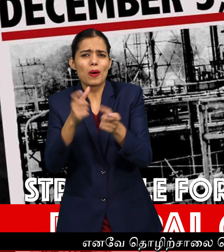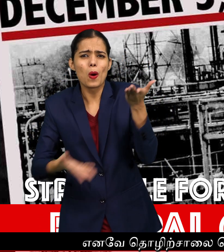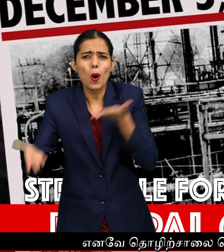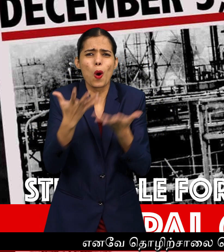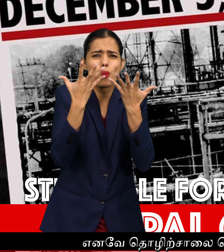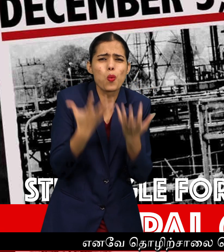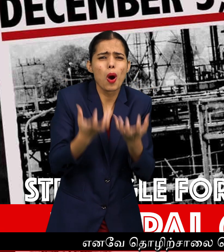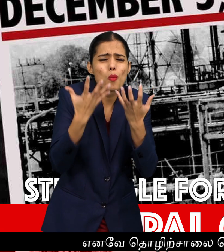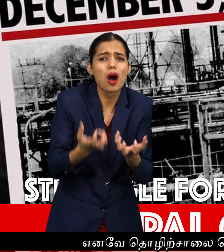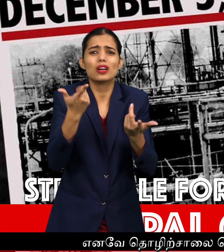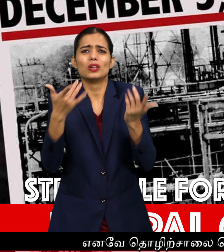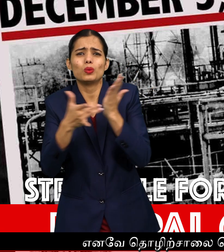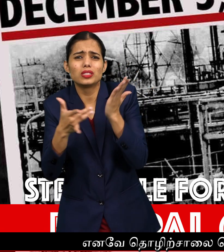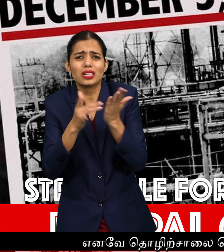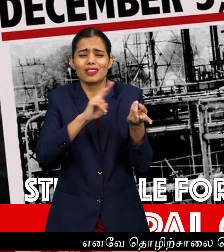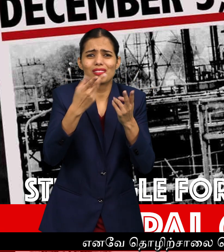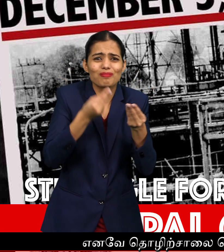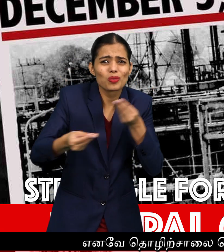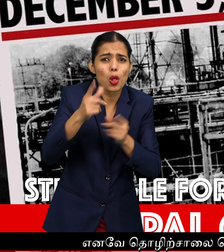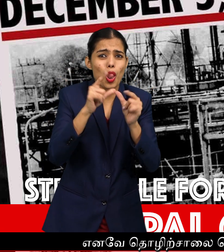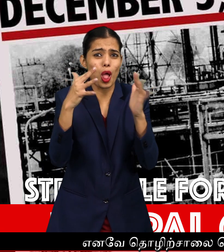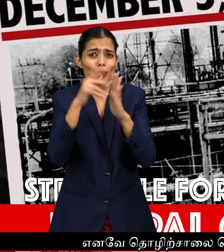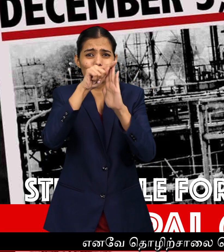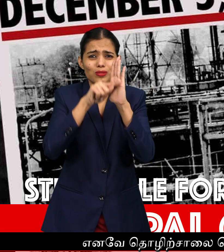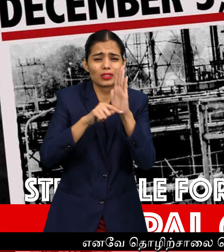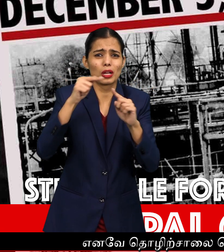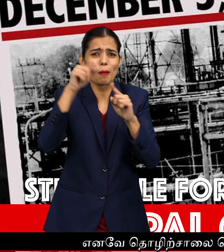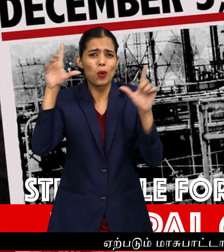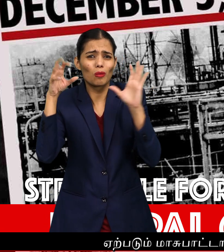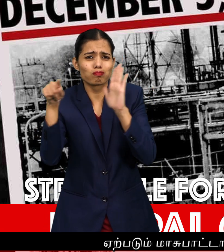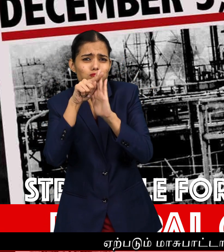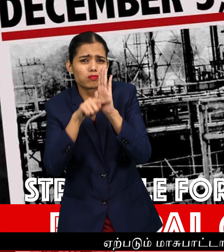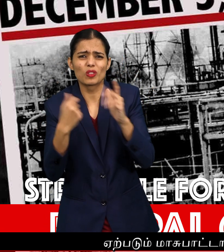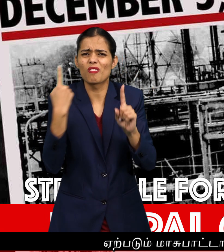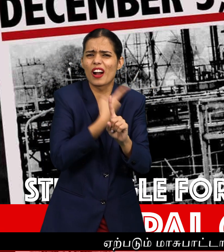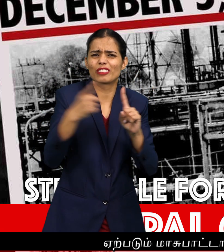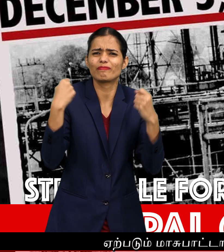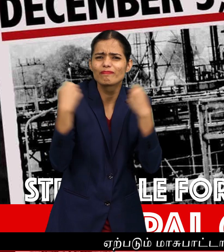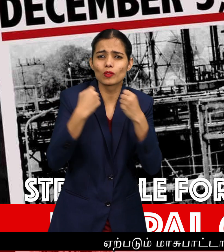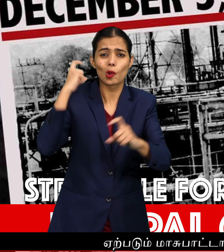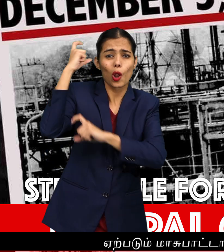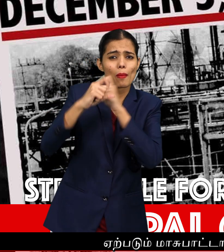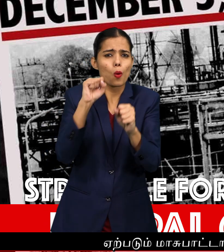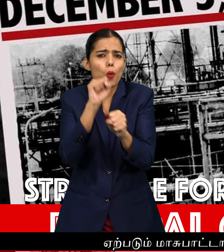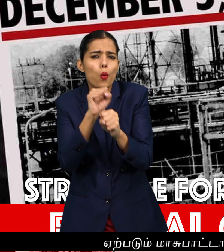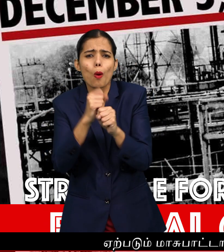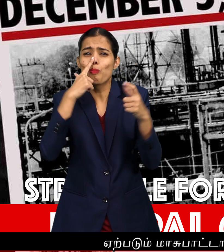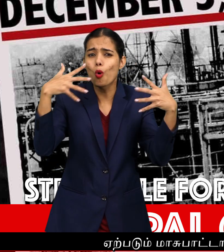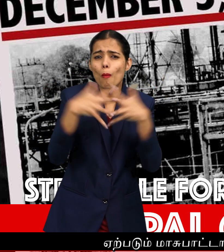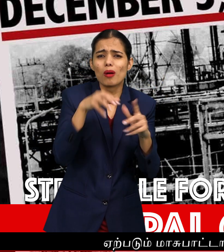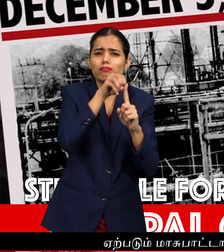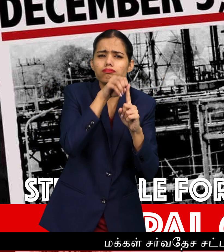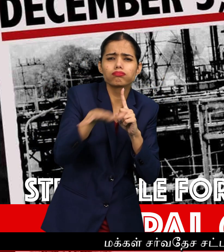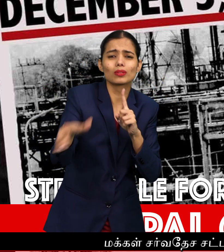எனவே தொழிற்சாலை தொழிலாளர்கள் மற்றும் நிறுவனத்தால் ஏற்படும் மாசுபாட்டால் பாதிக்கப்பட்ட